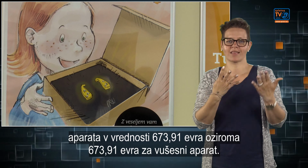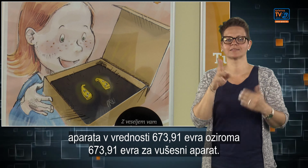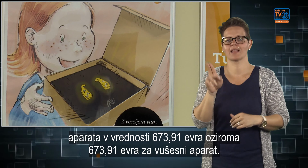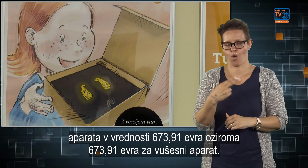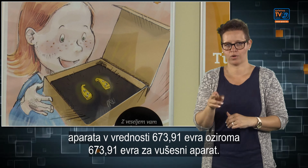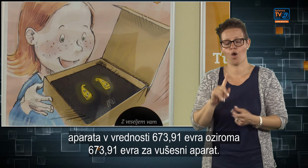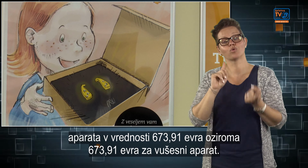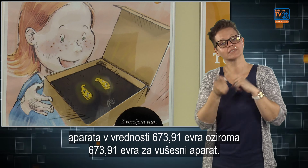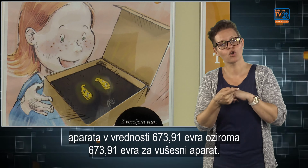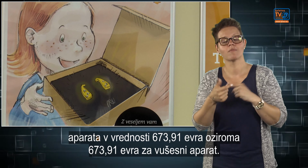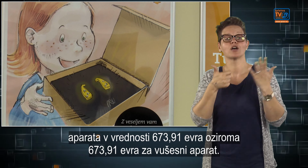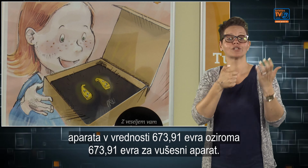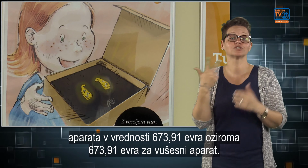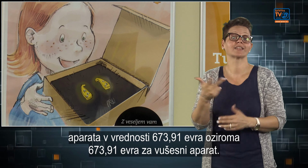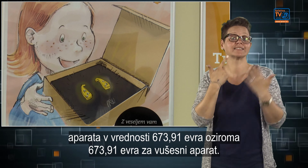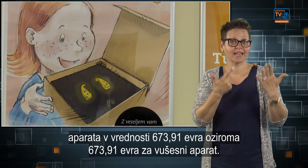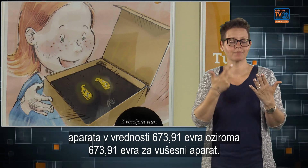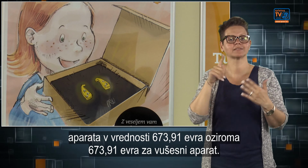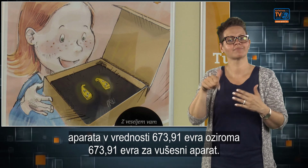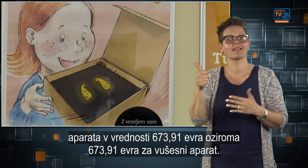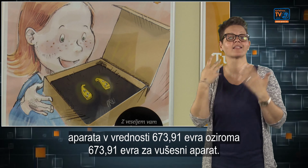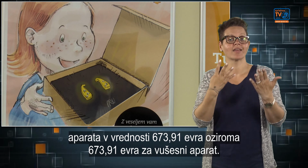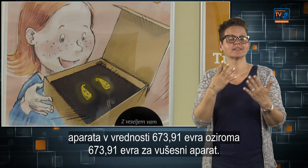673,91 evra oziroma